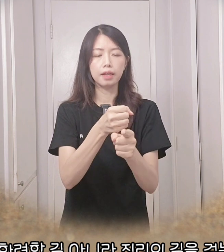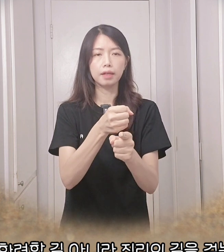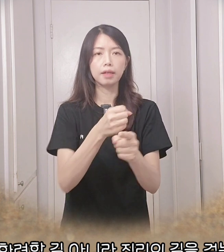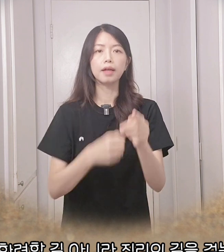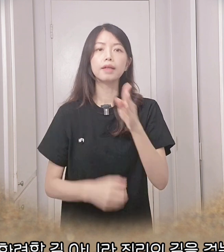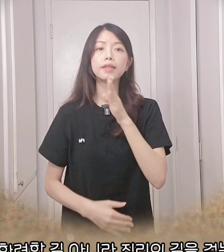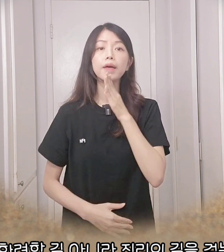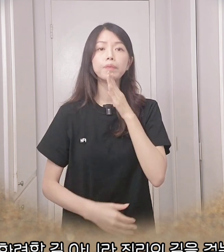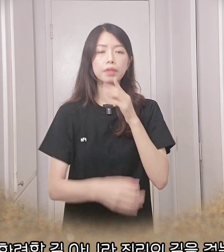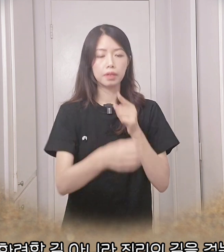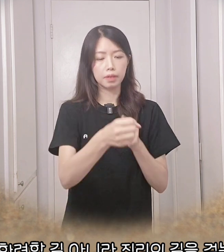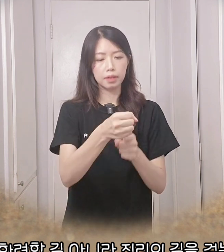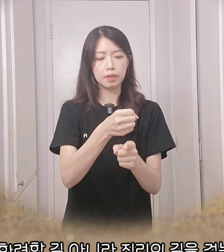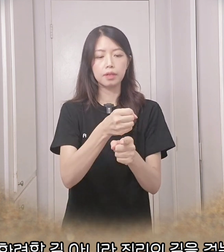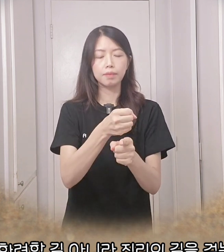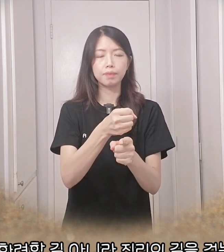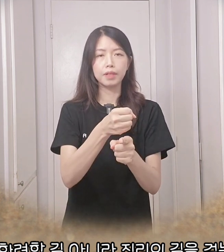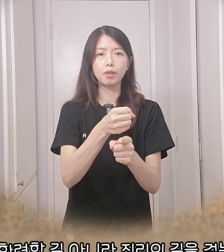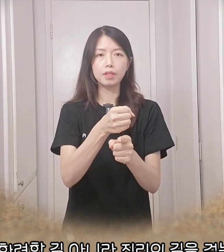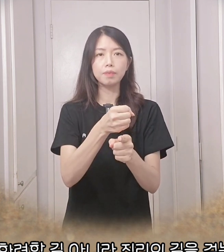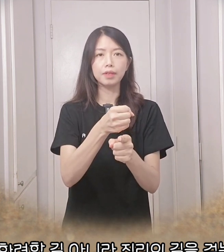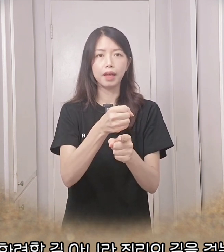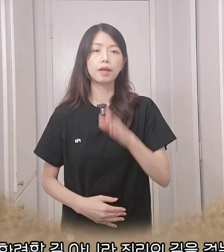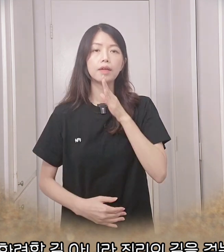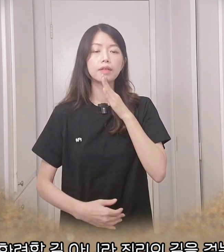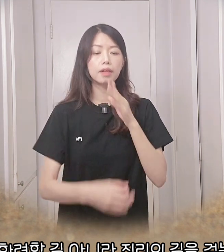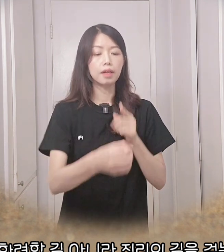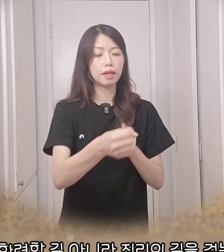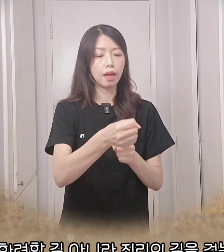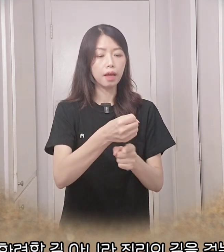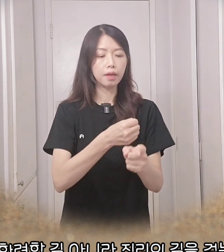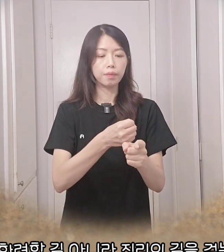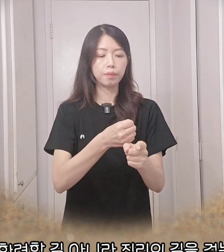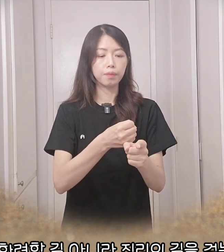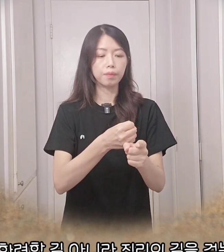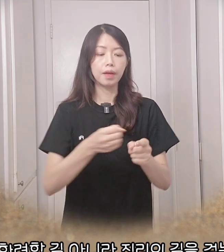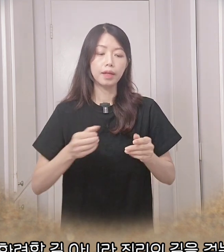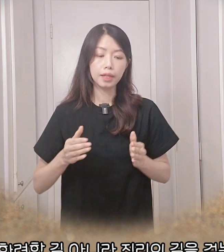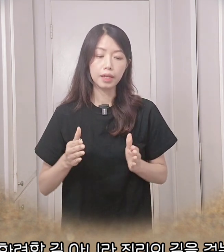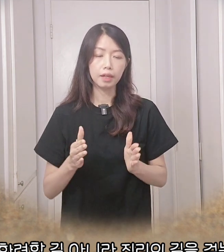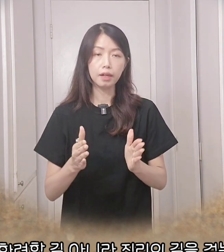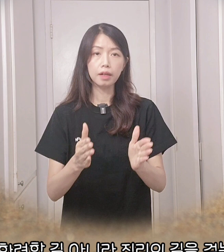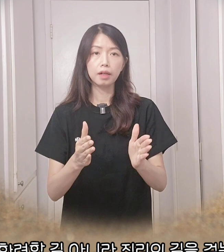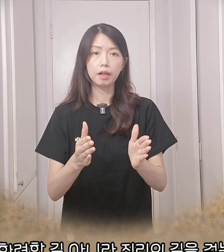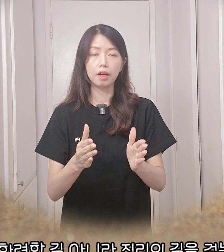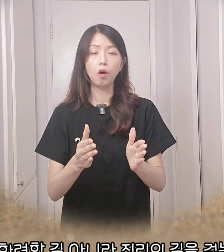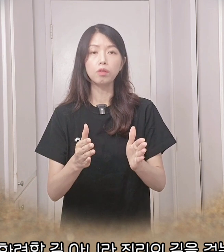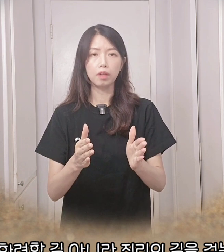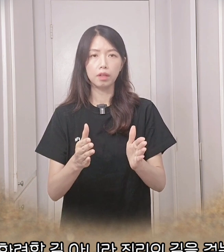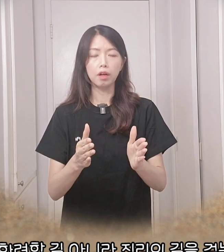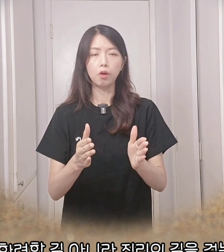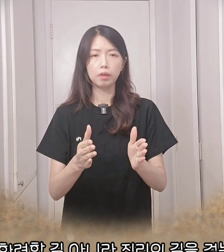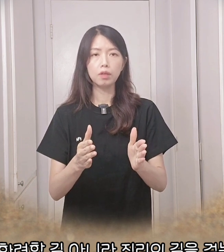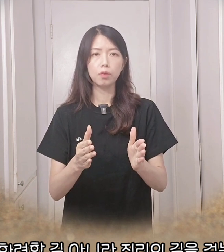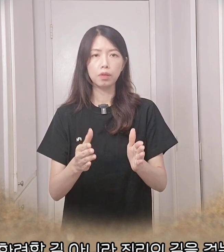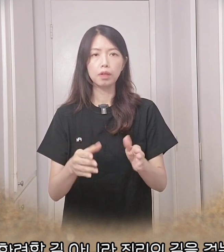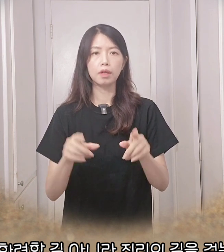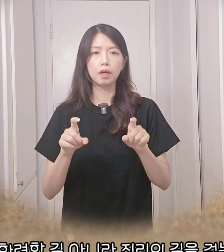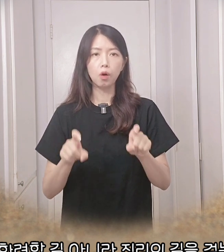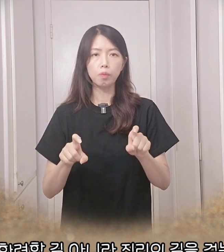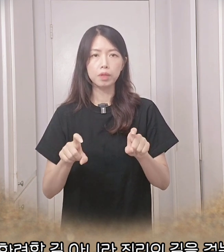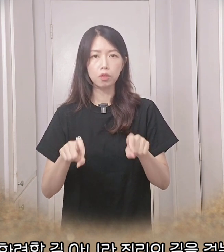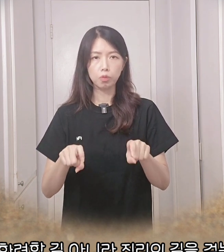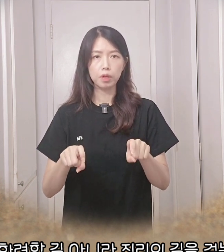진리, 참뜻 이런 뜻입니다. 진리의 길을 걷는, 걷다